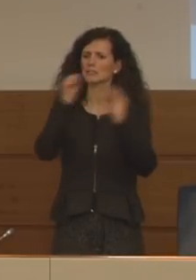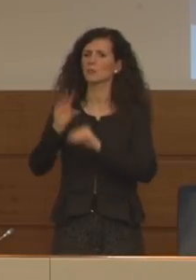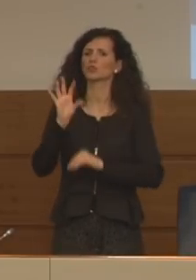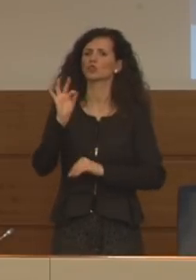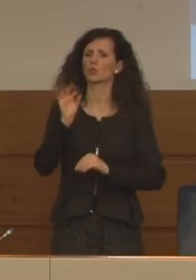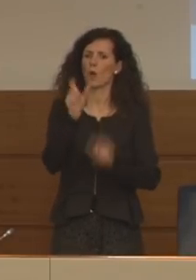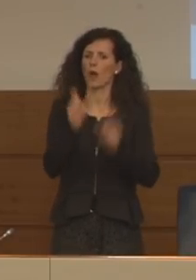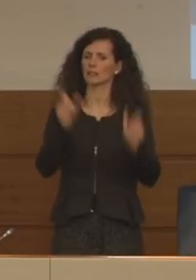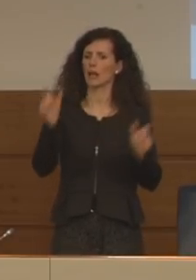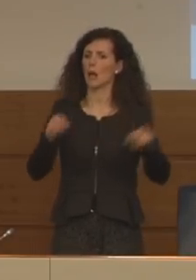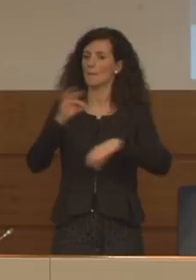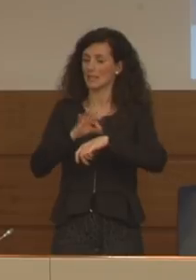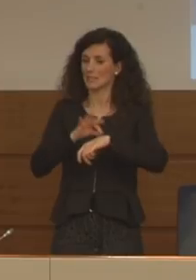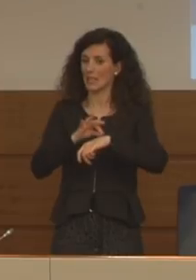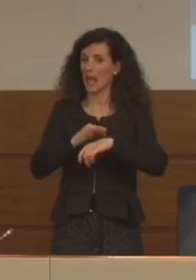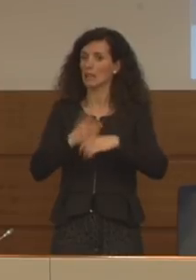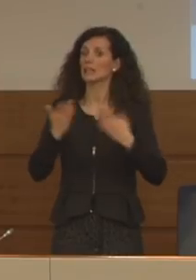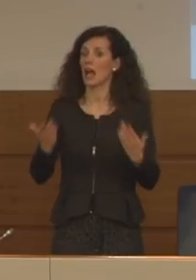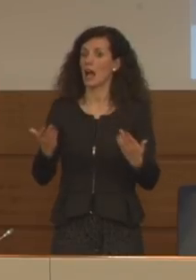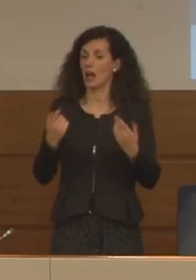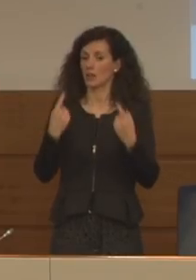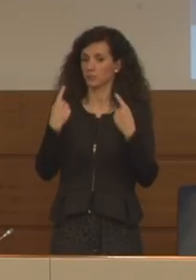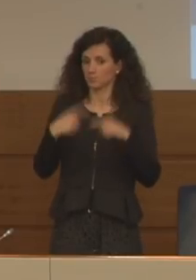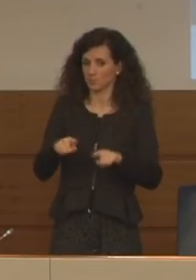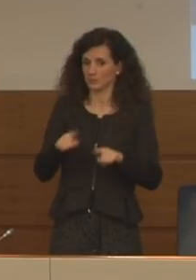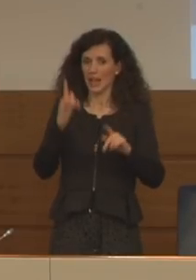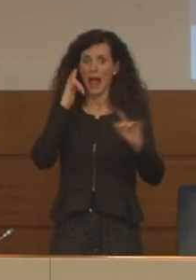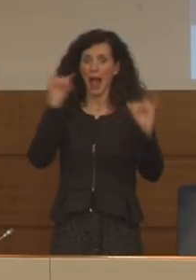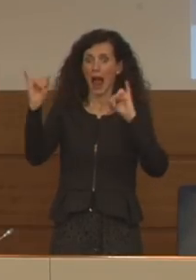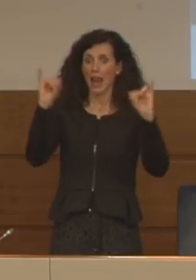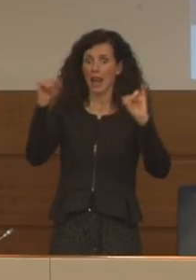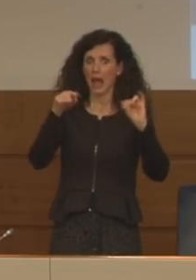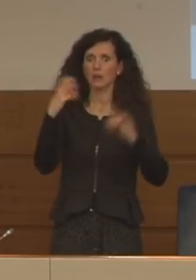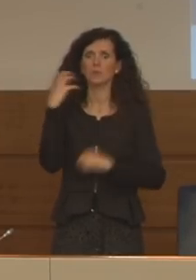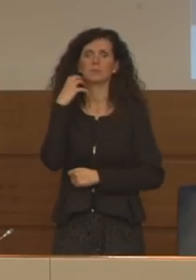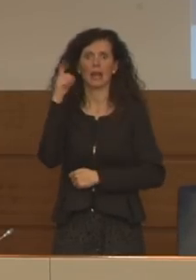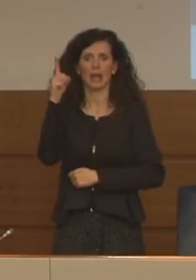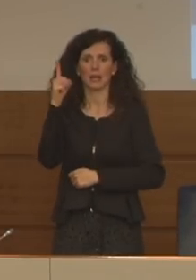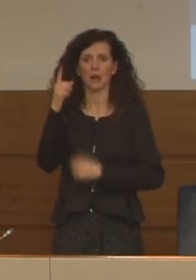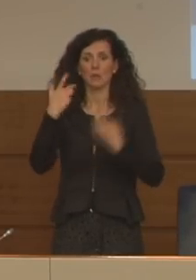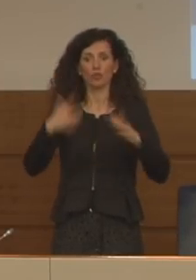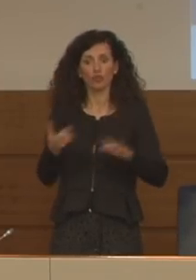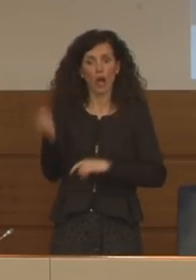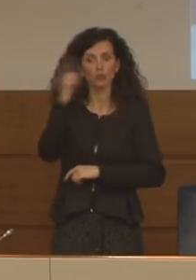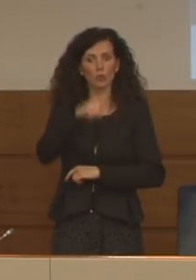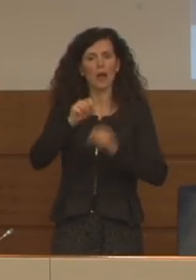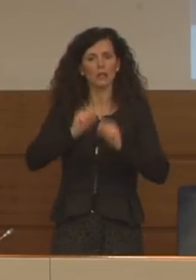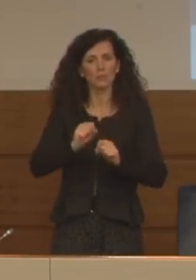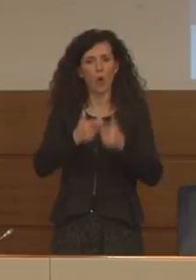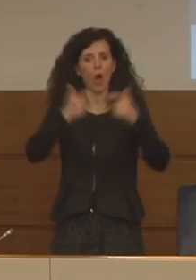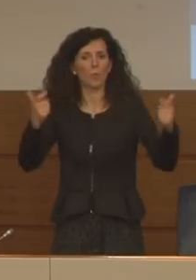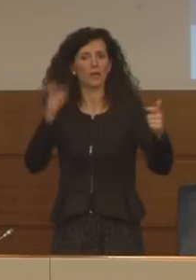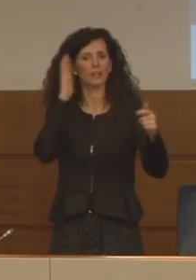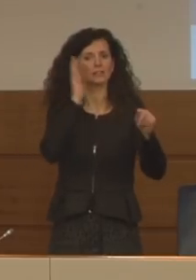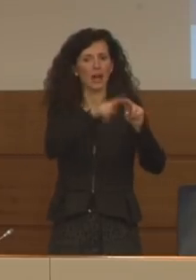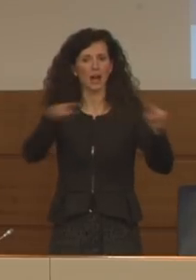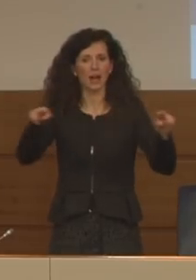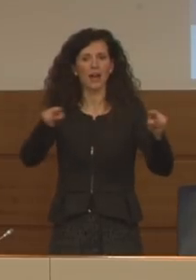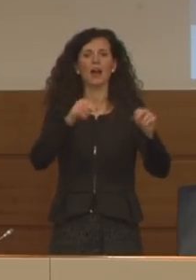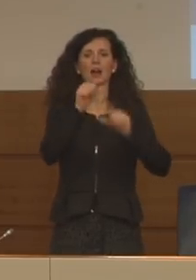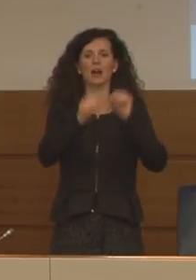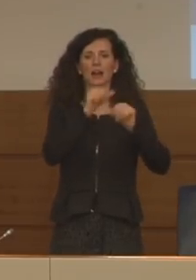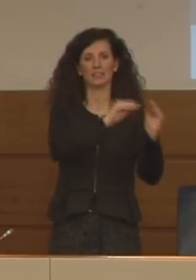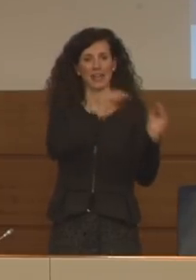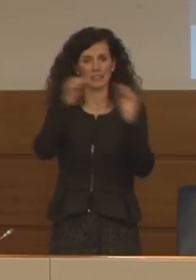lombardia volevo sapere se alla luce anche di questa di questo allarme già da domani verranno potenziati questi trasferimenti vorrei chiede invece